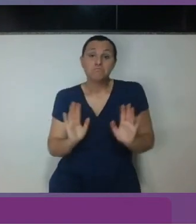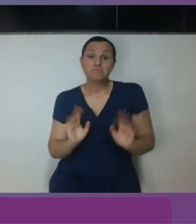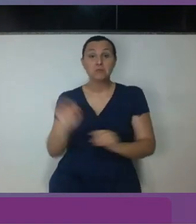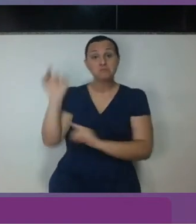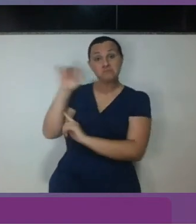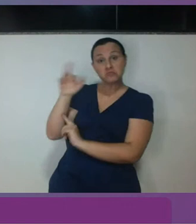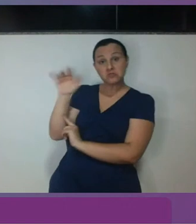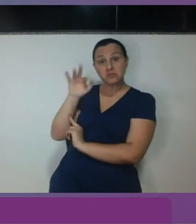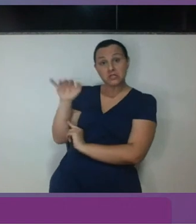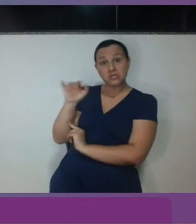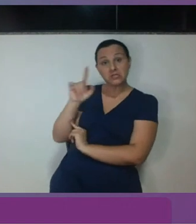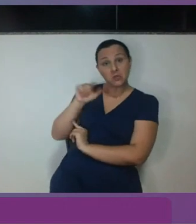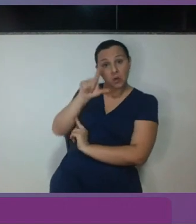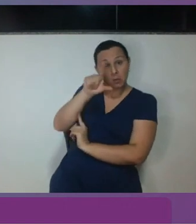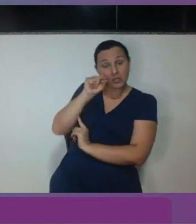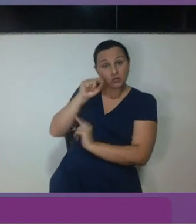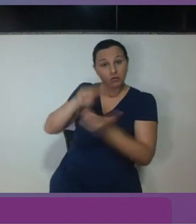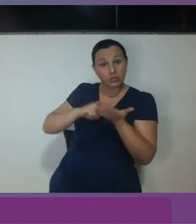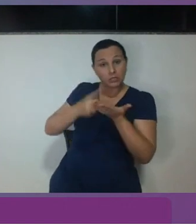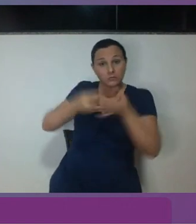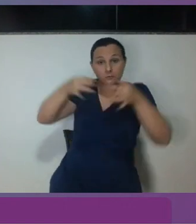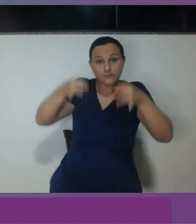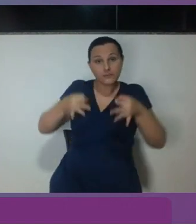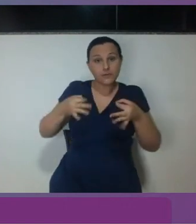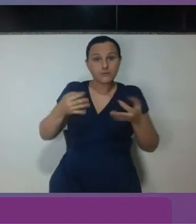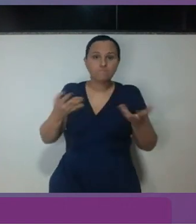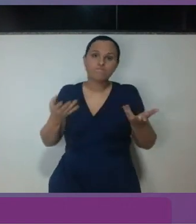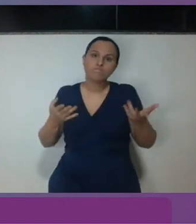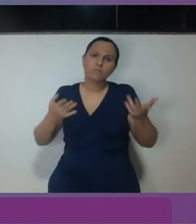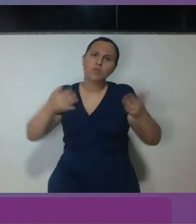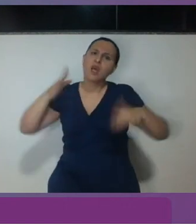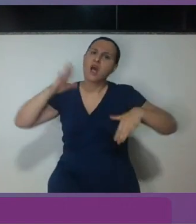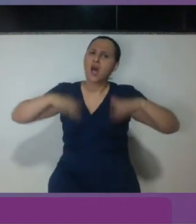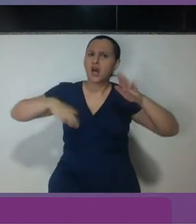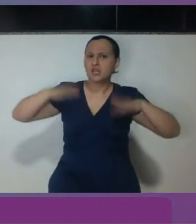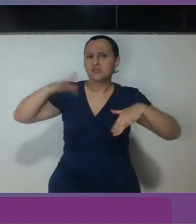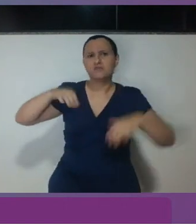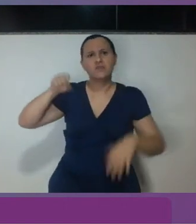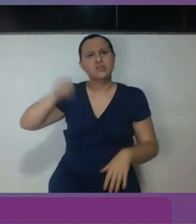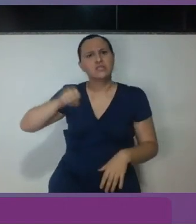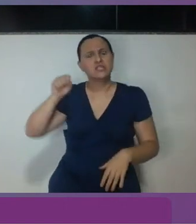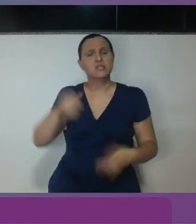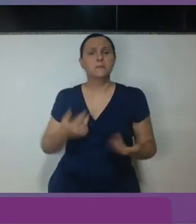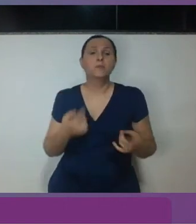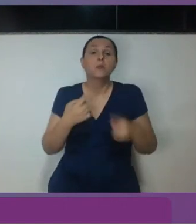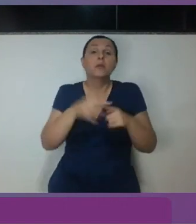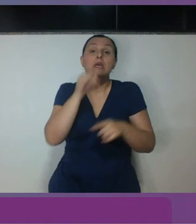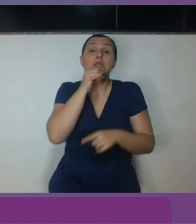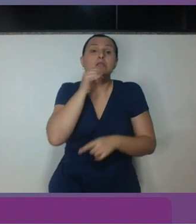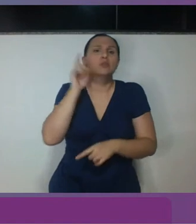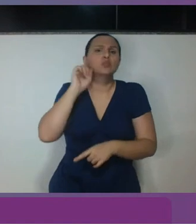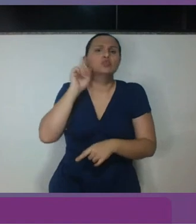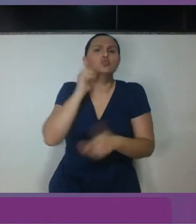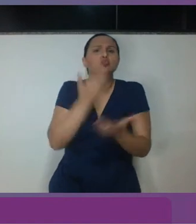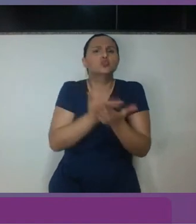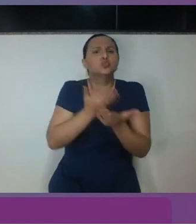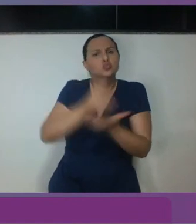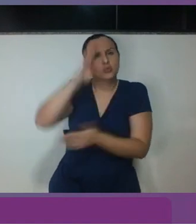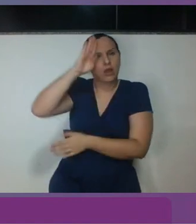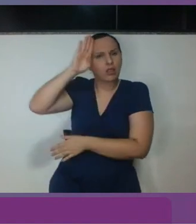Pode ser que seja, para determinados públicos. Por exemplo, um surdo acadêmico, eu posso soletrar para ele sem problema nenhum, que ele vai dar